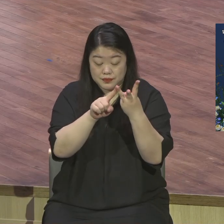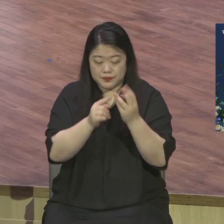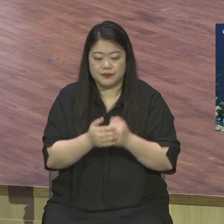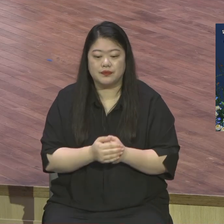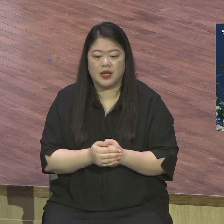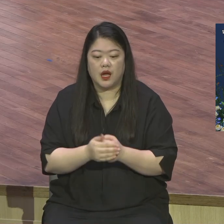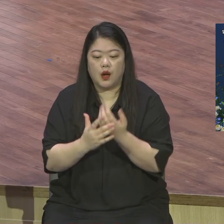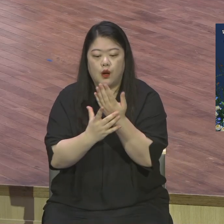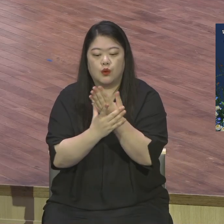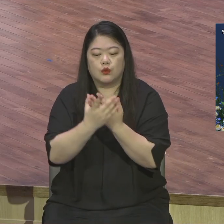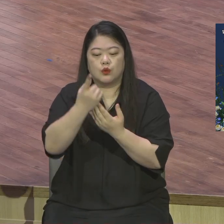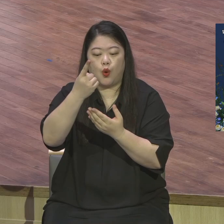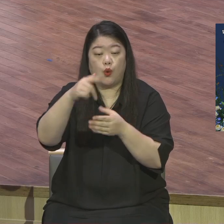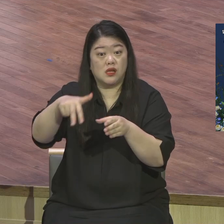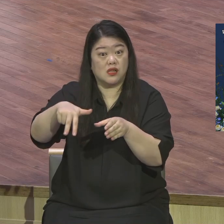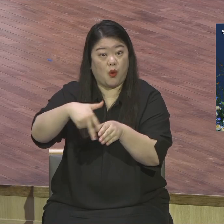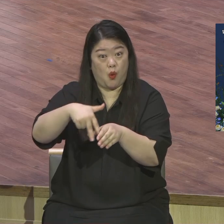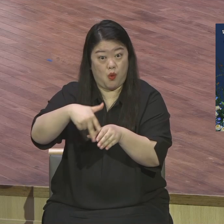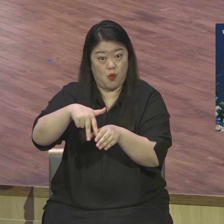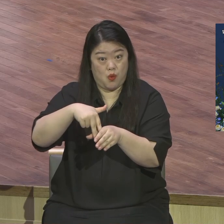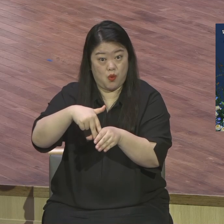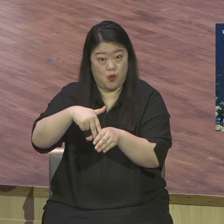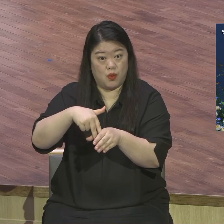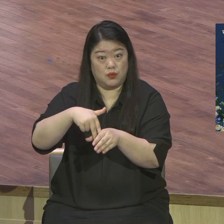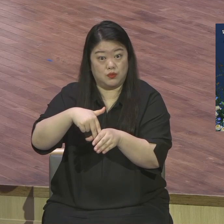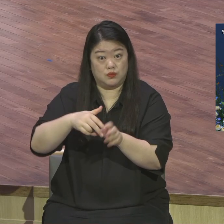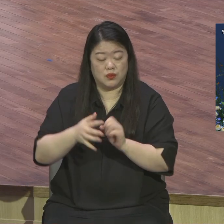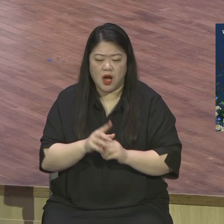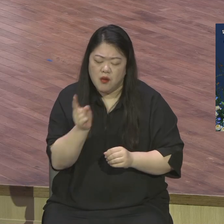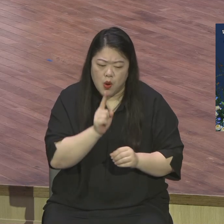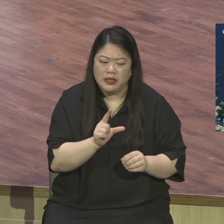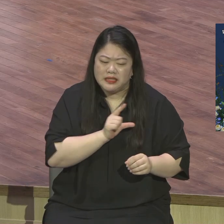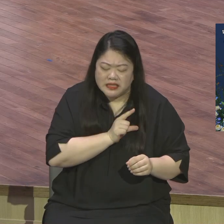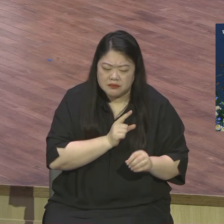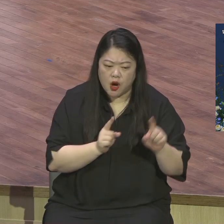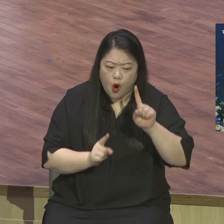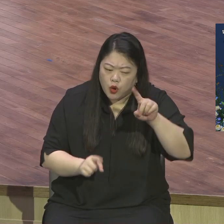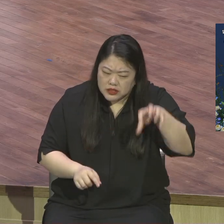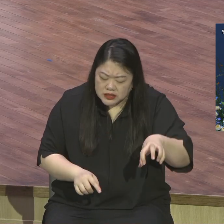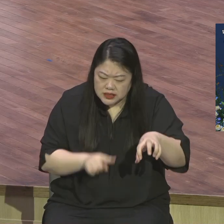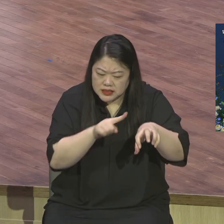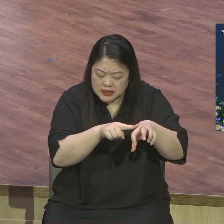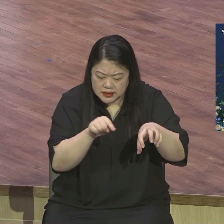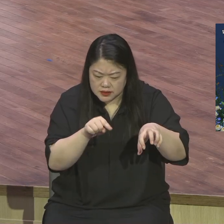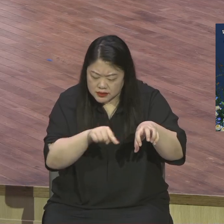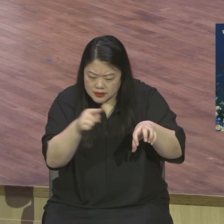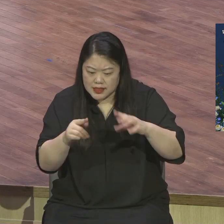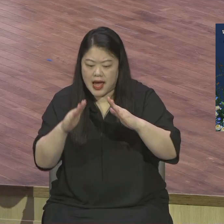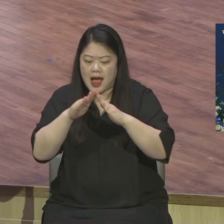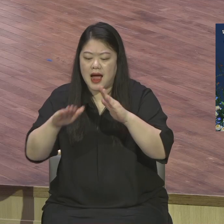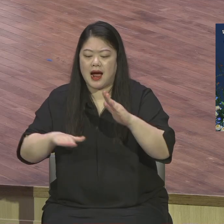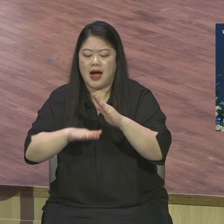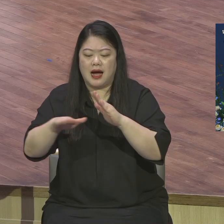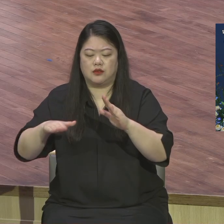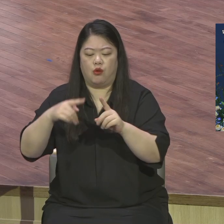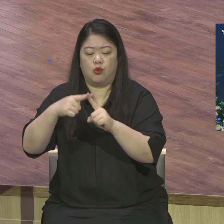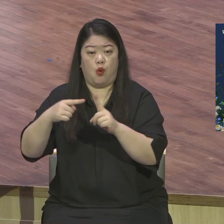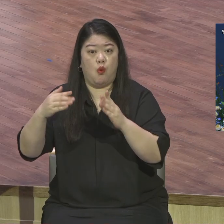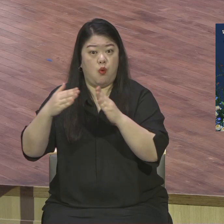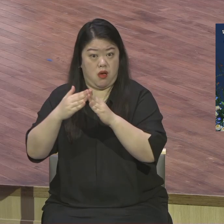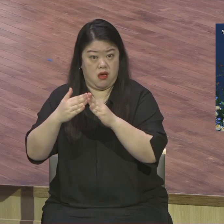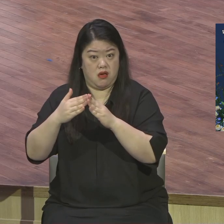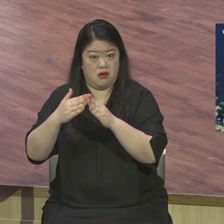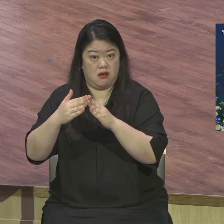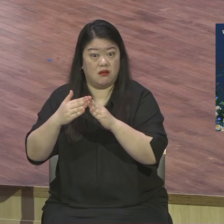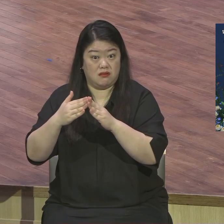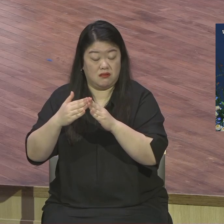가정교회 그렇게 붙입니다. 그 지역 이름 따라 무슨무슨 가정교회 활동합니다. 기쁜 소식 성교회 박옥수